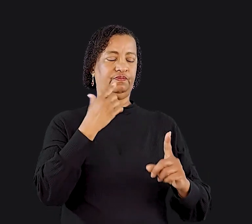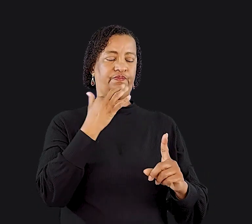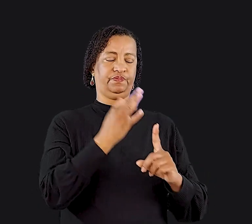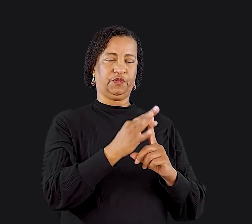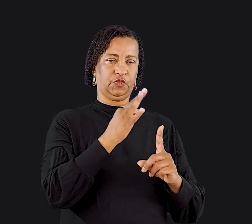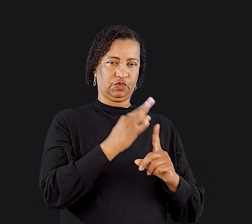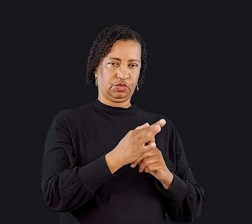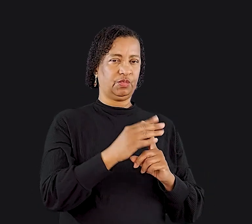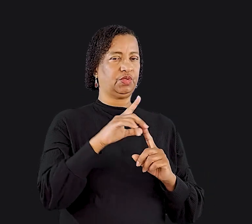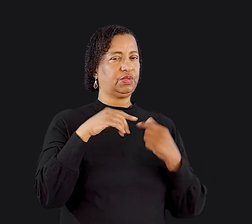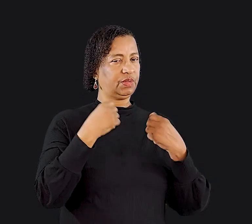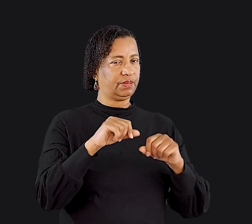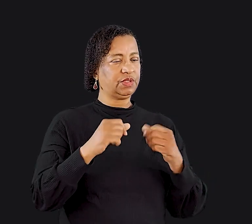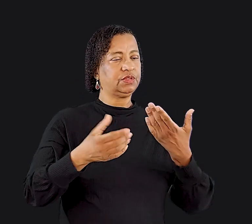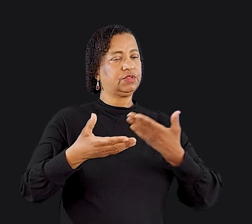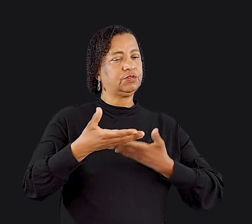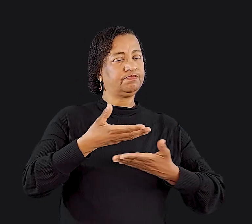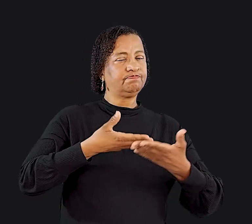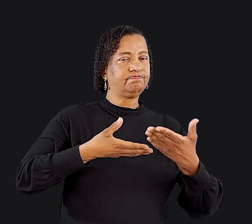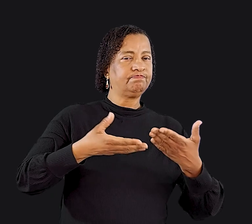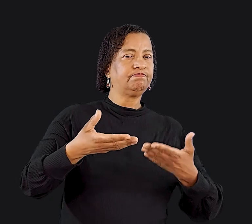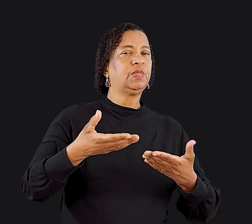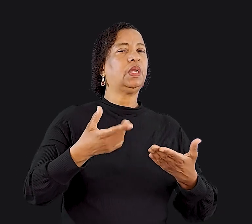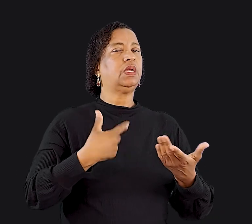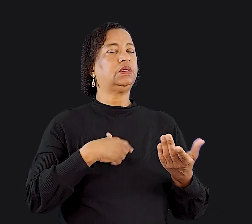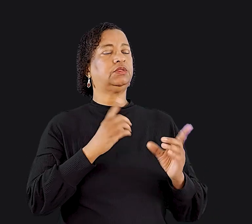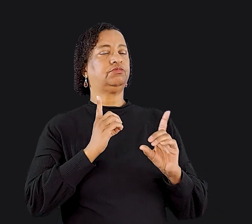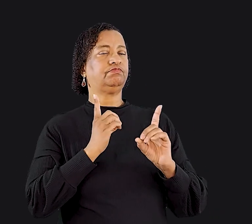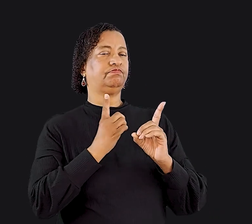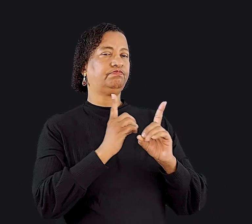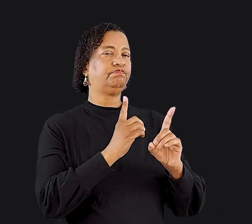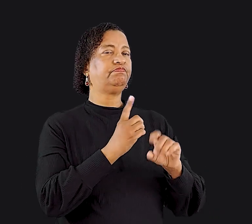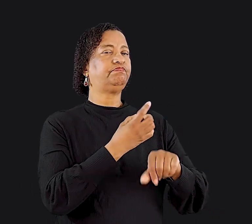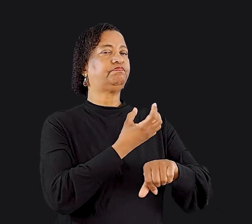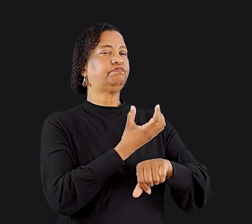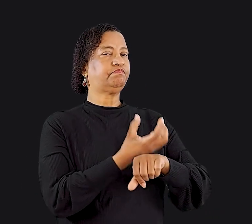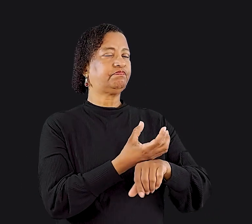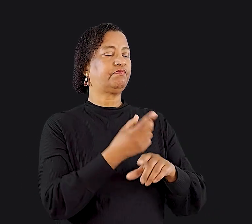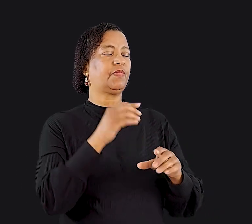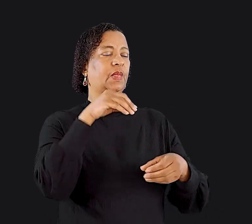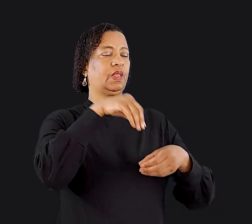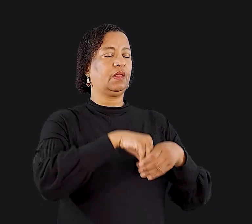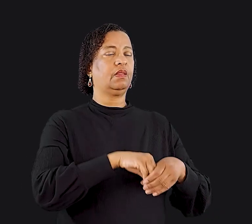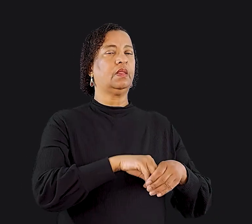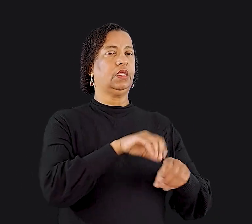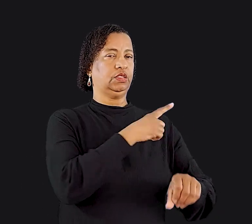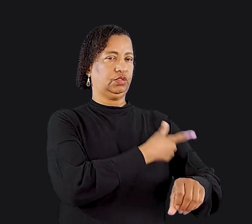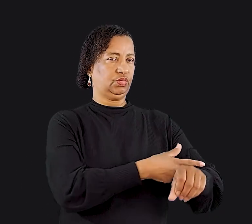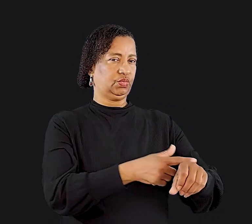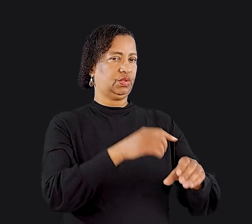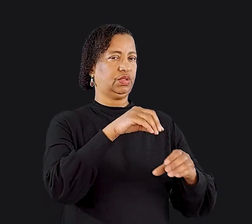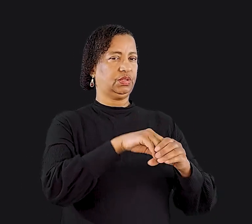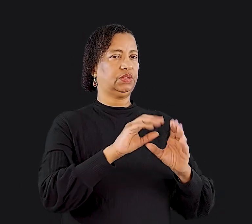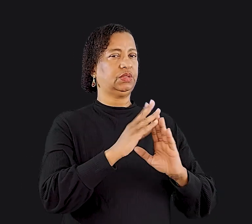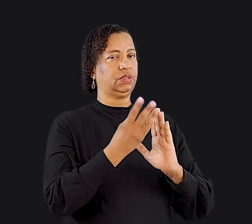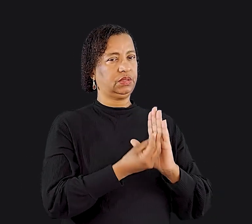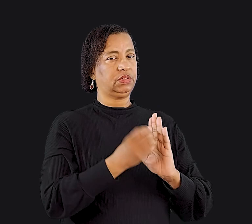Timóteo contra ser parcial nesta questão de disciplina na igreja, mesmo que a pessoa disciplinada fosse um amigo